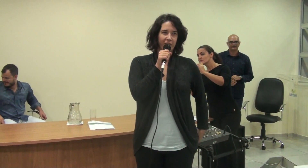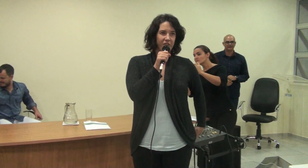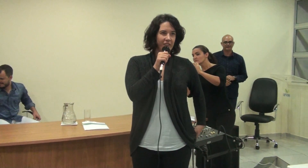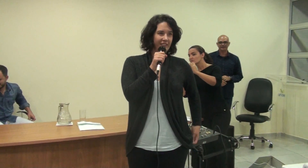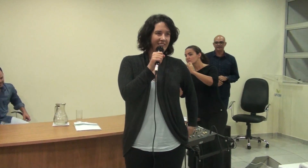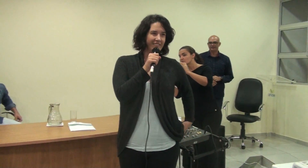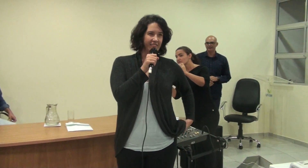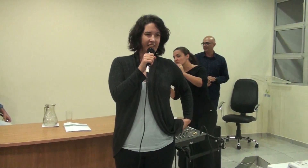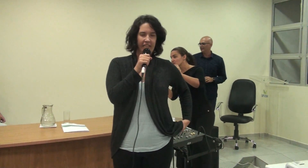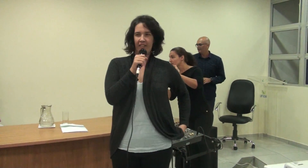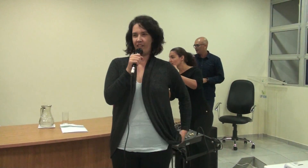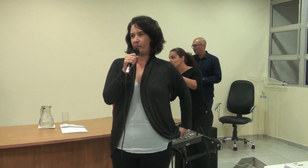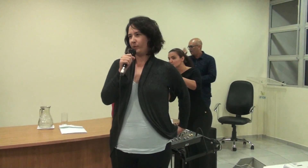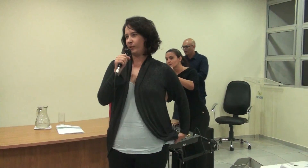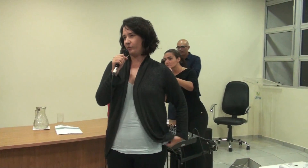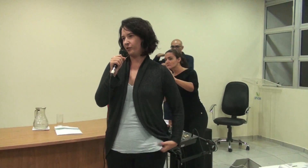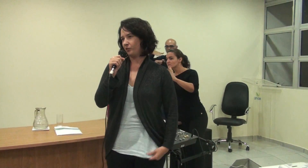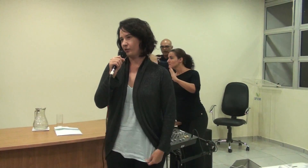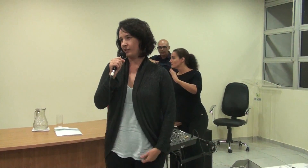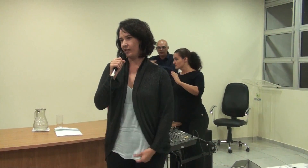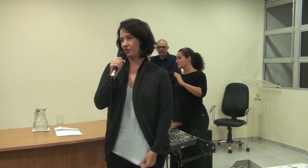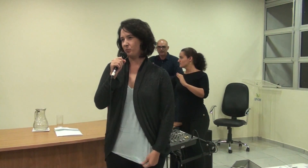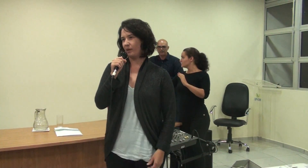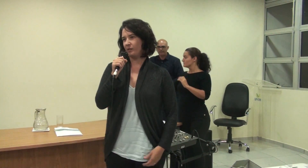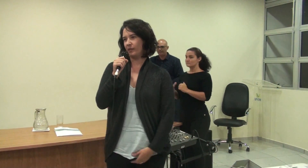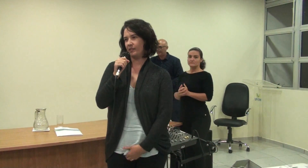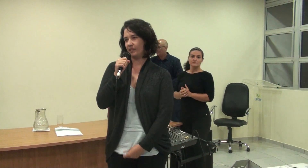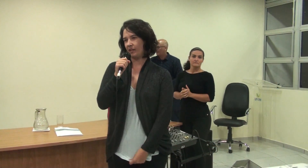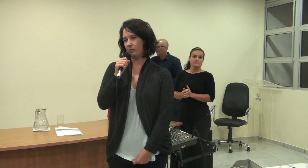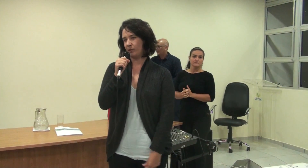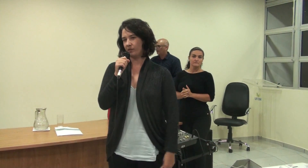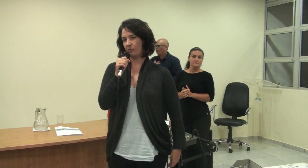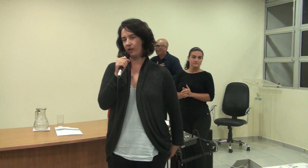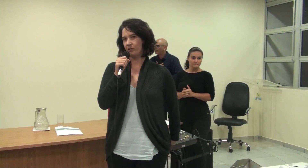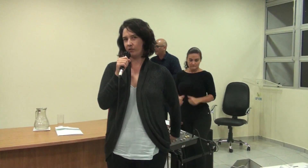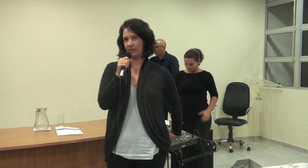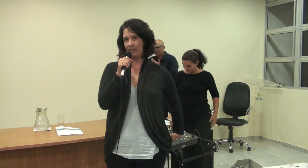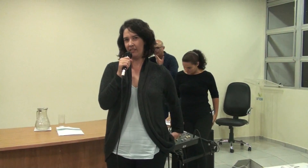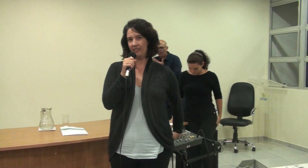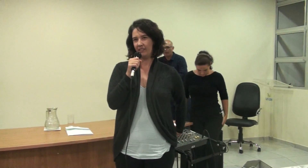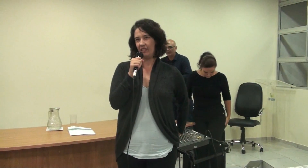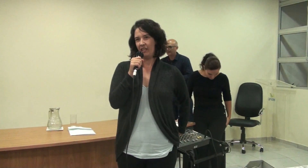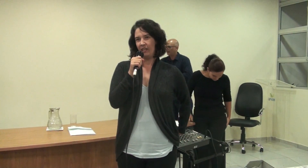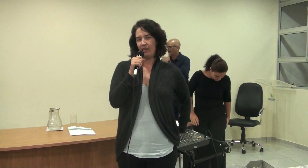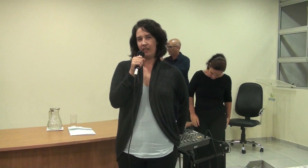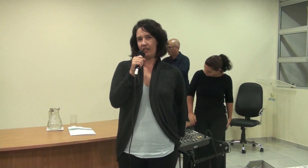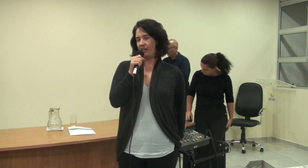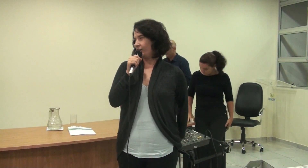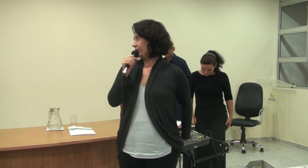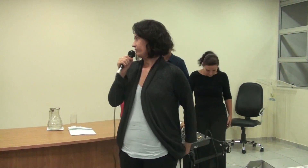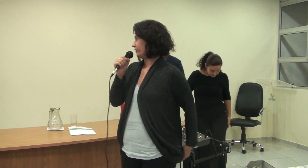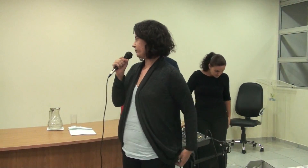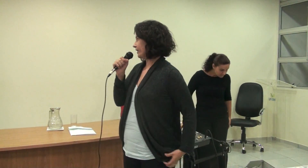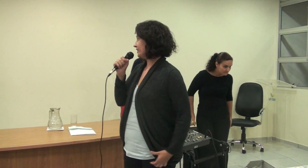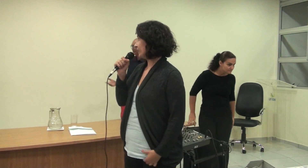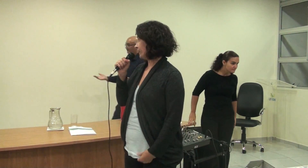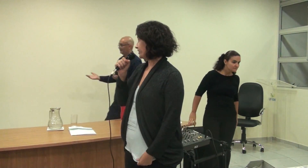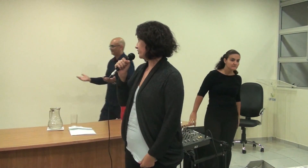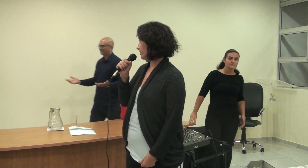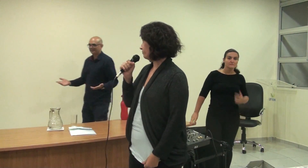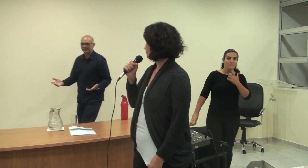Boa noite. Primeiramente, eu gostaria de parabenizar pelo trabalho de vocês.